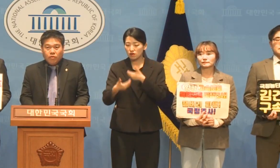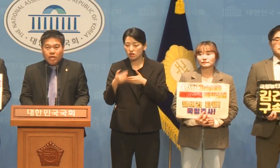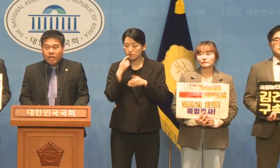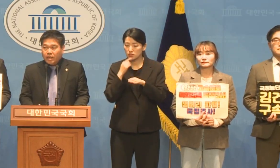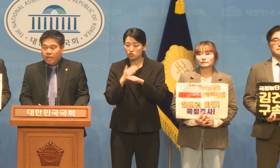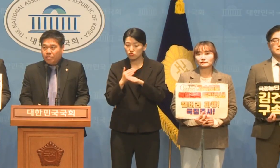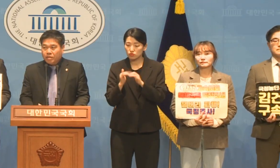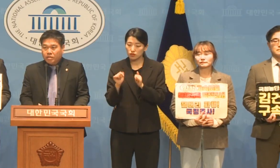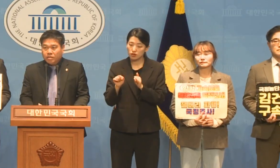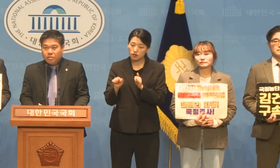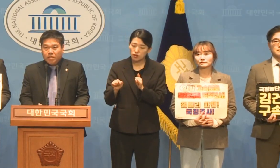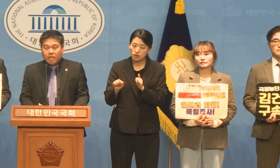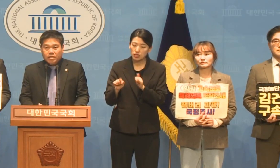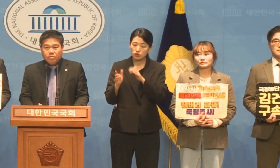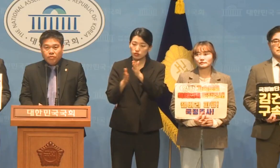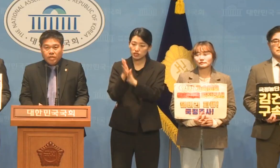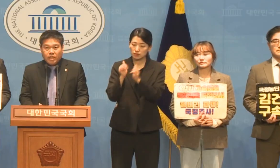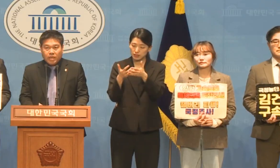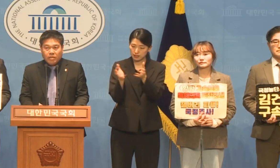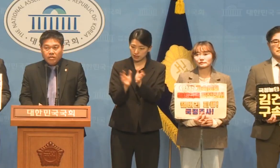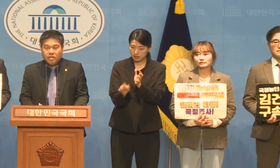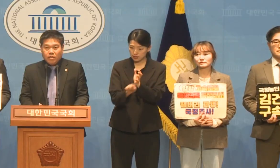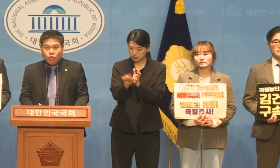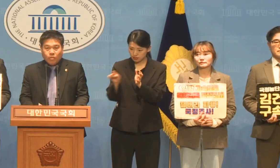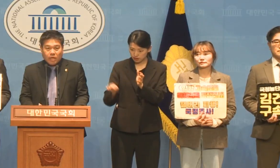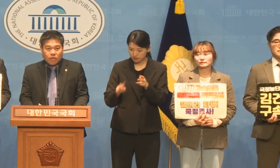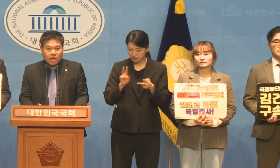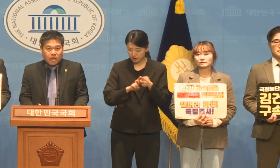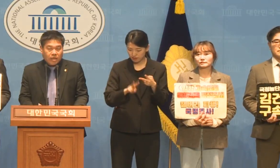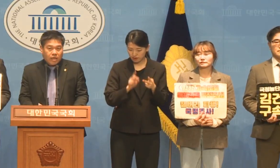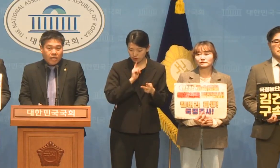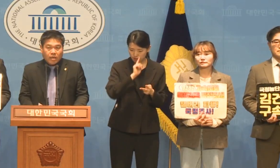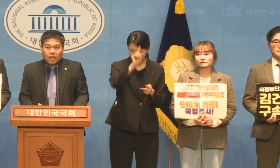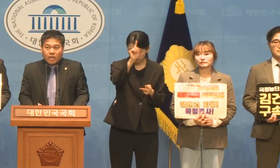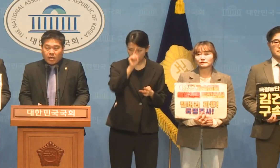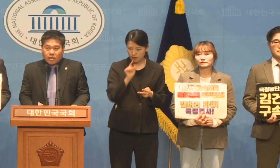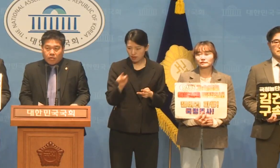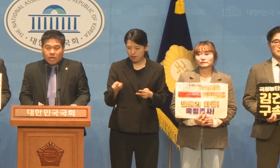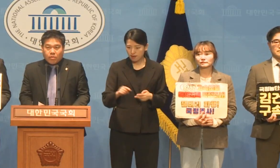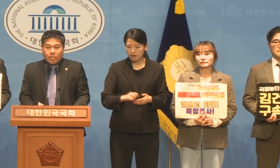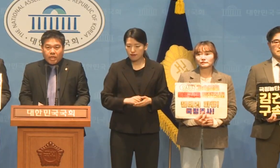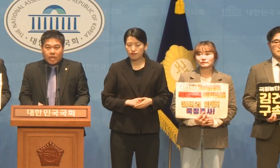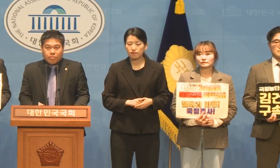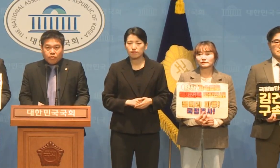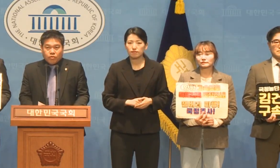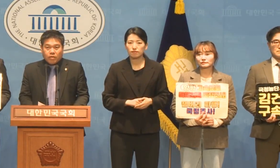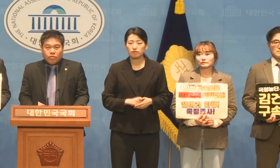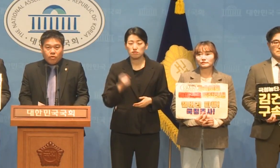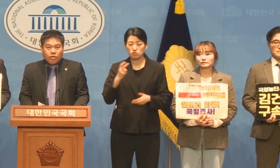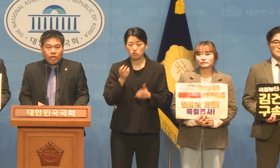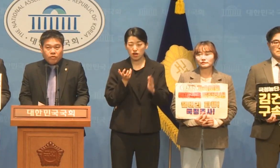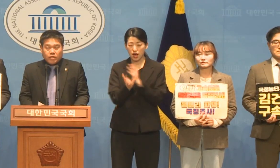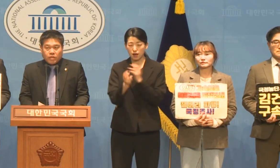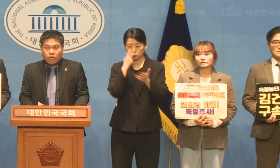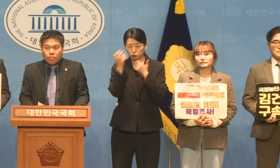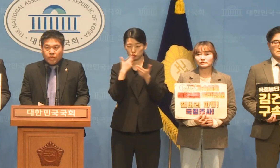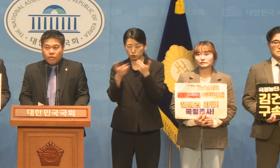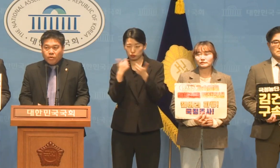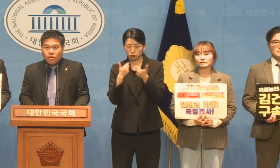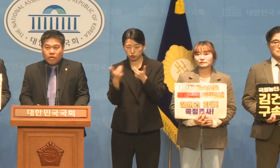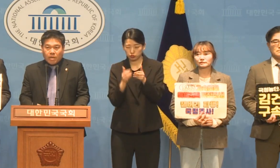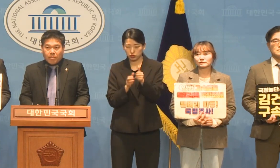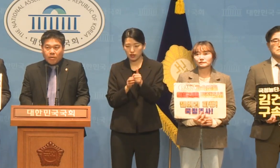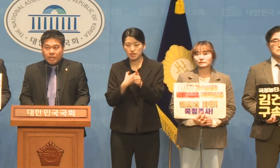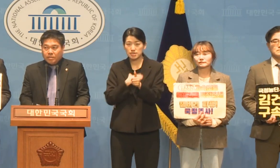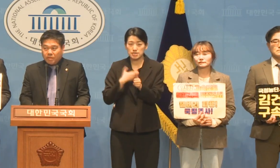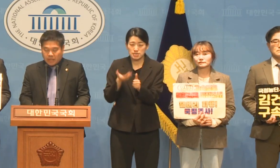인사분들과 양평 지역 시민단체분들에 대한 형사 고발과 광범위한 압수수색으로 계속해서